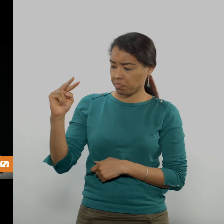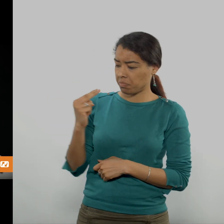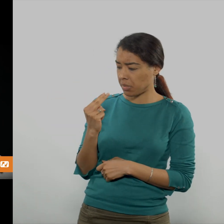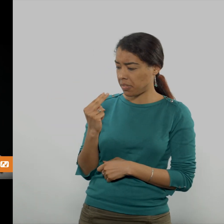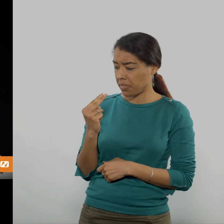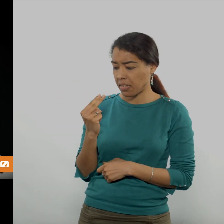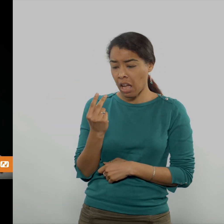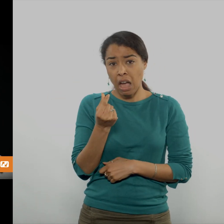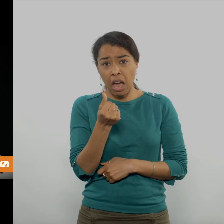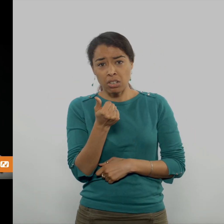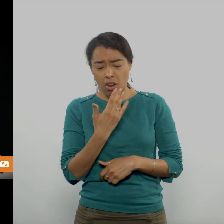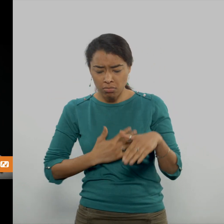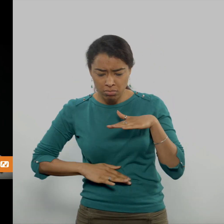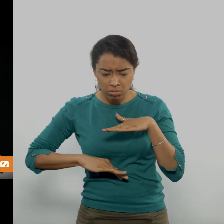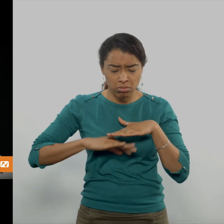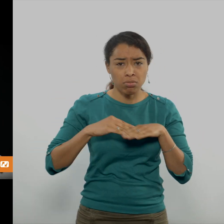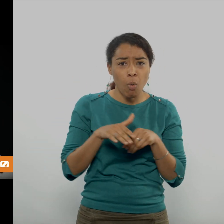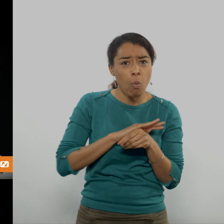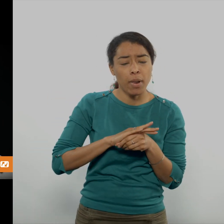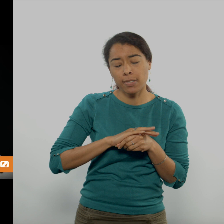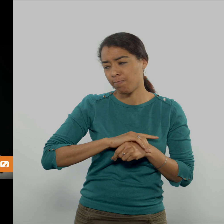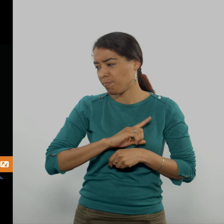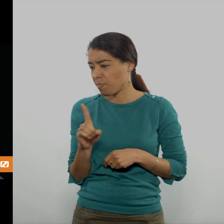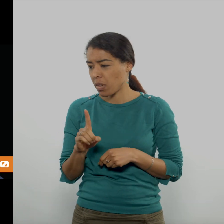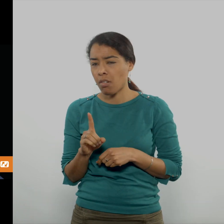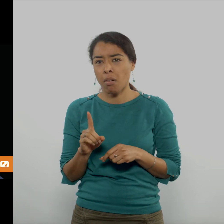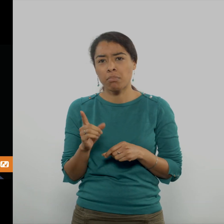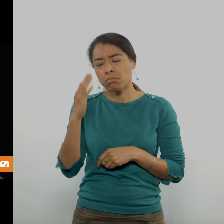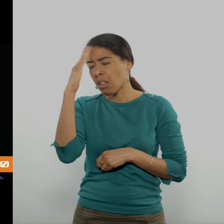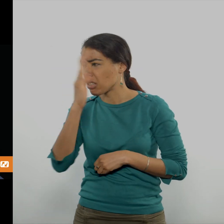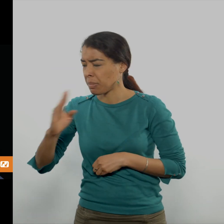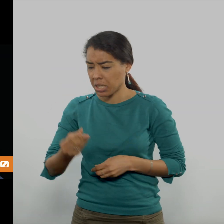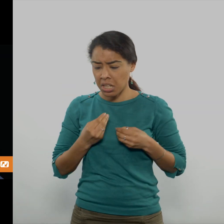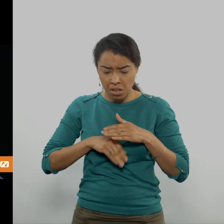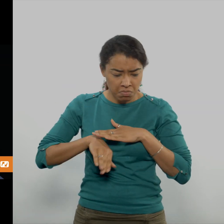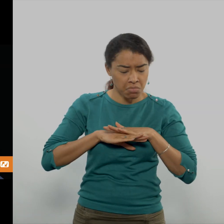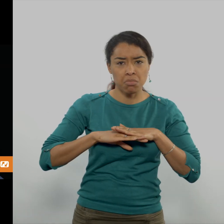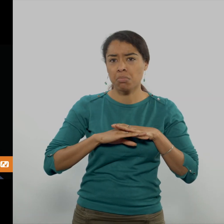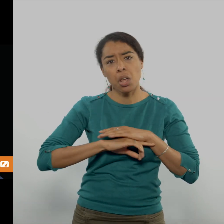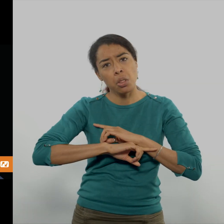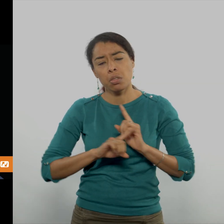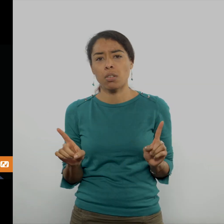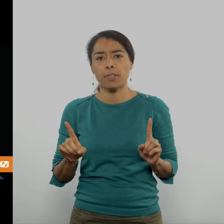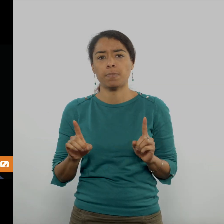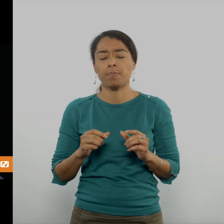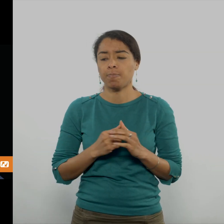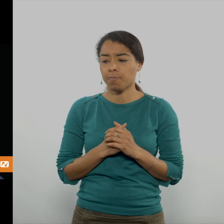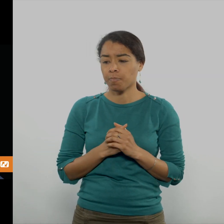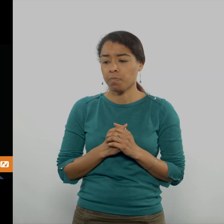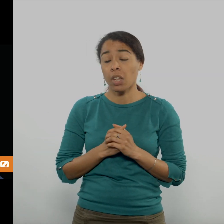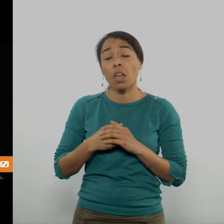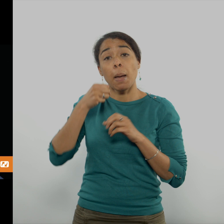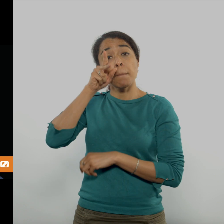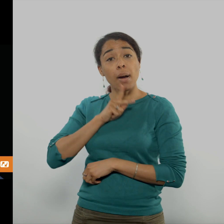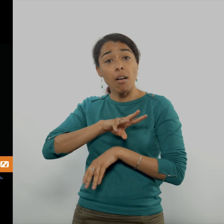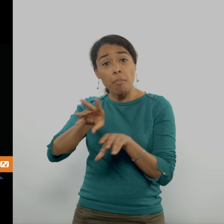dans le sens où l'argent ne comble pas tout, et le succès ne comble pas tout. Et lorsque j'ai vu que ça ne comblait pas tout, je me suis dirigé vers l'islam, parce que mes